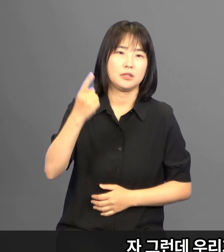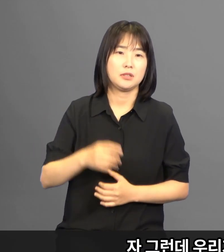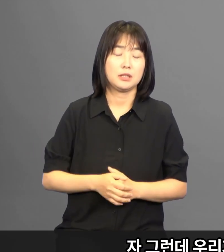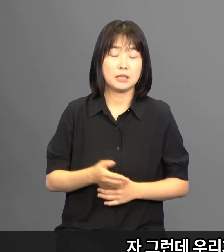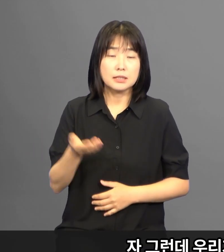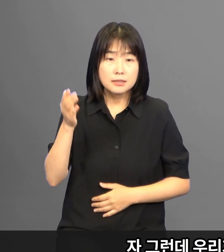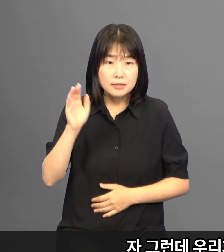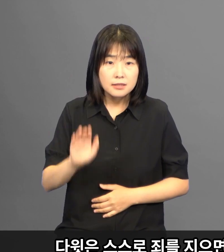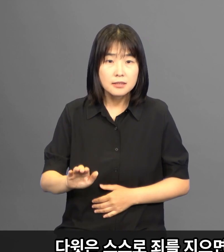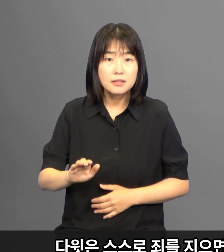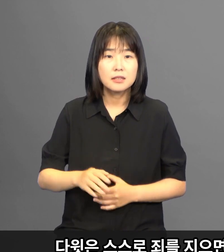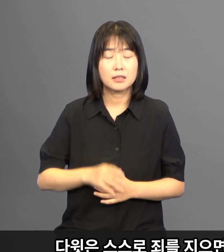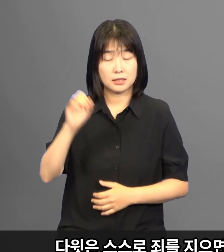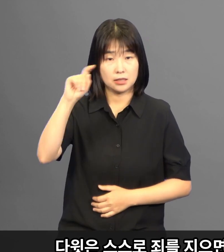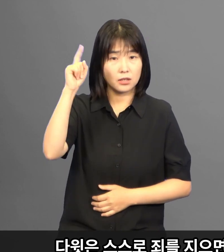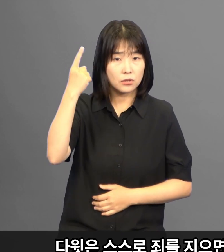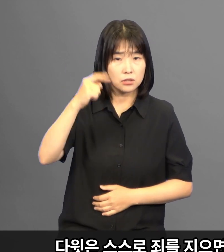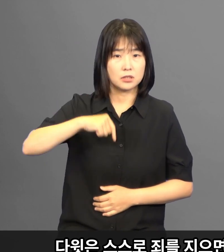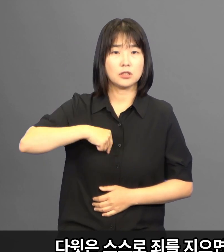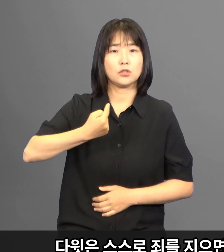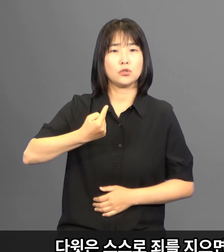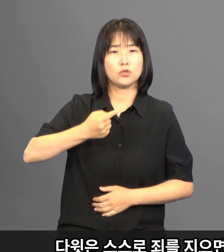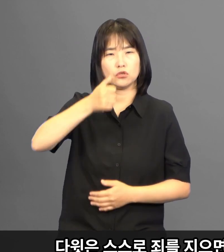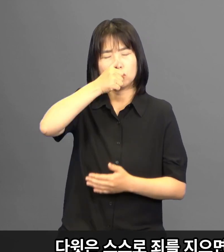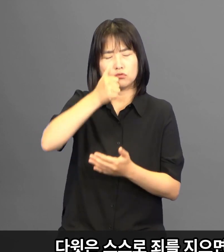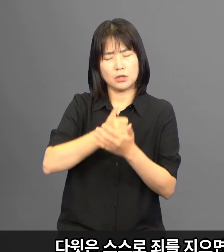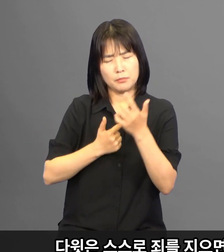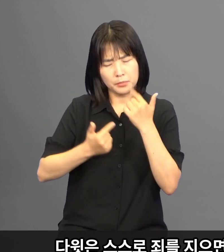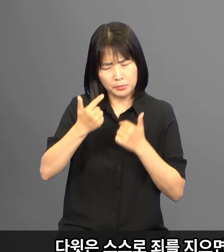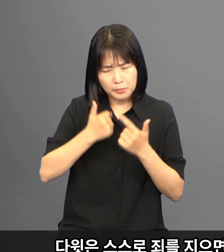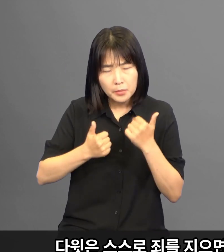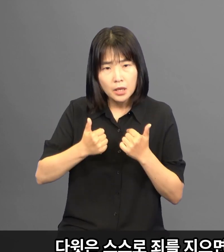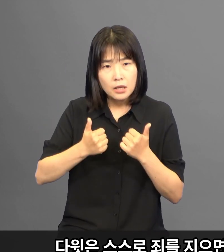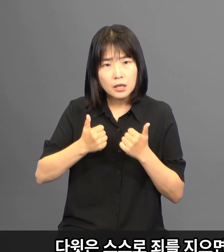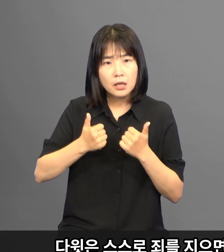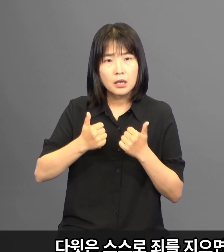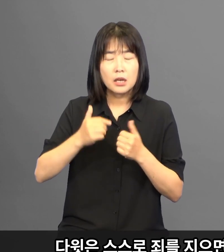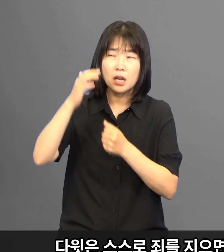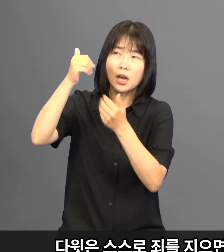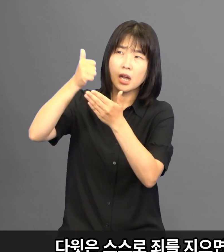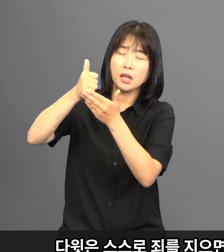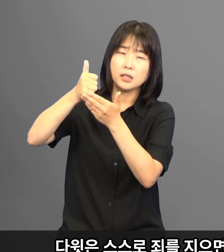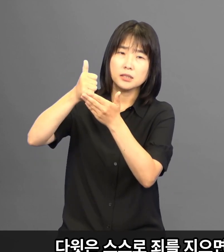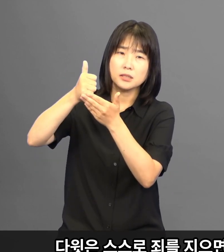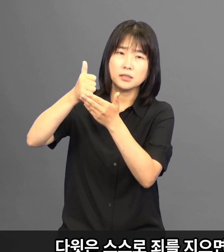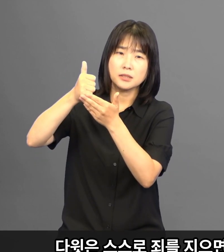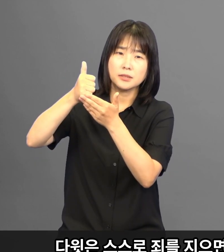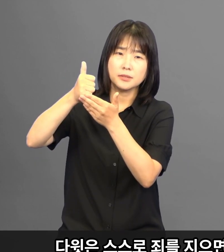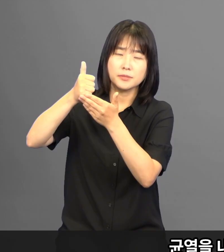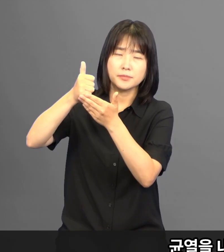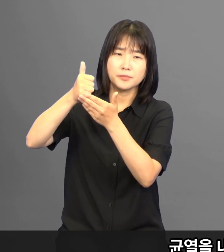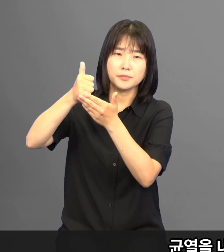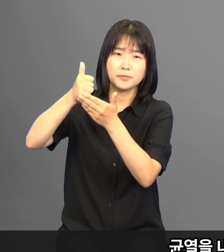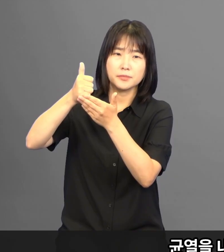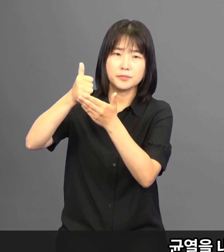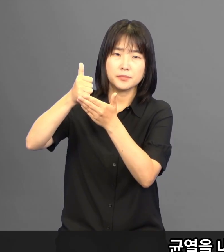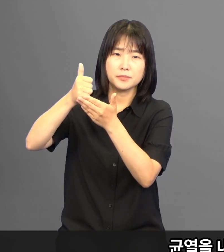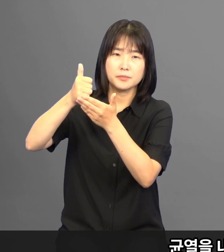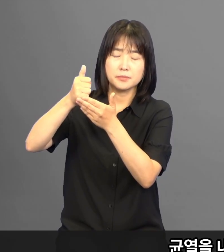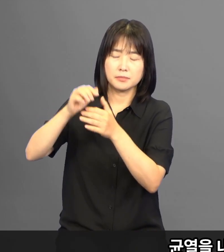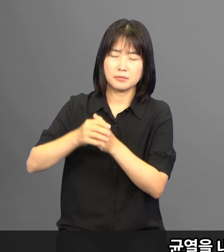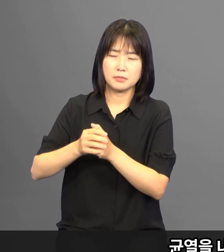살펴본 것처럼 다윗은 스스로 죄를 지으면서 하나님의 그 작품에 손을 대고 던